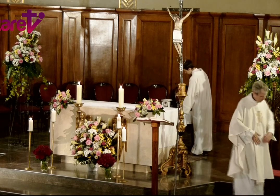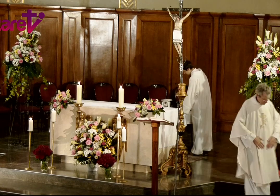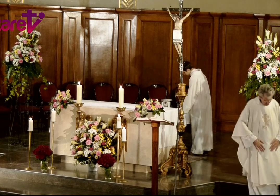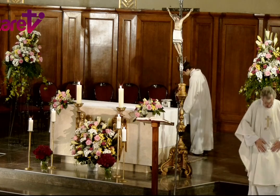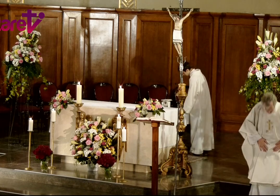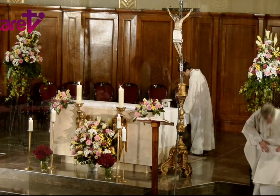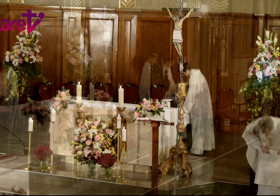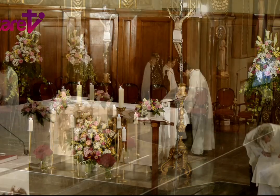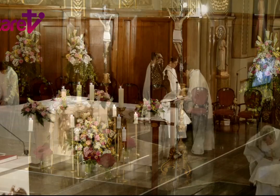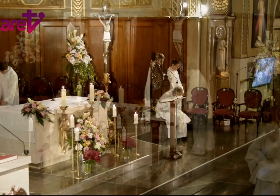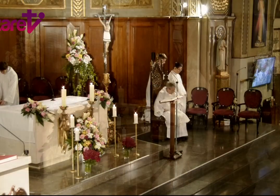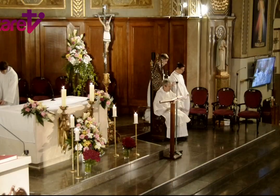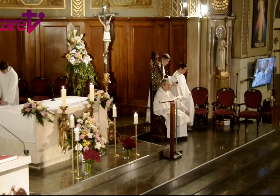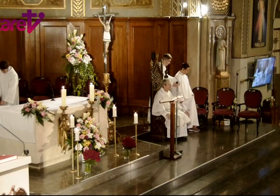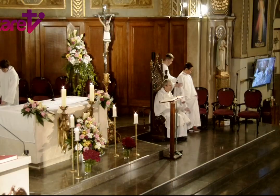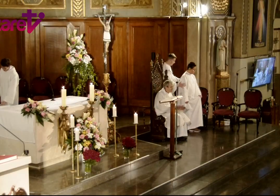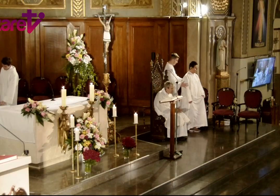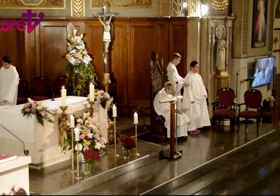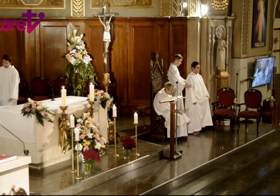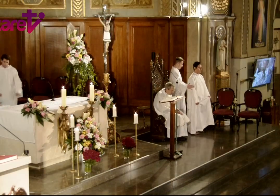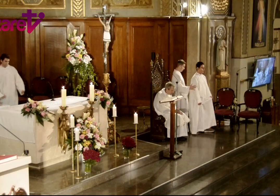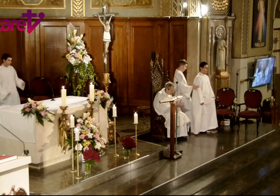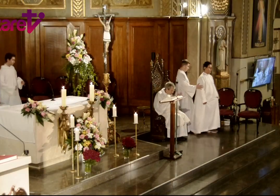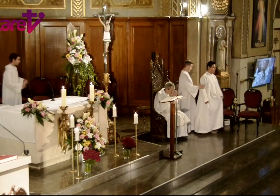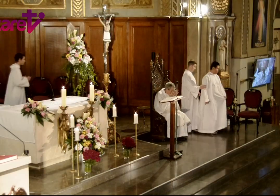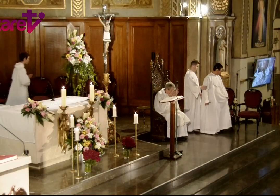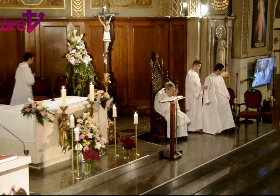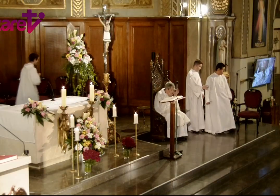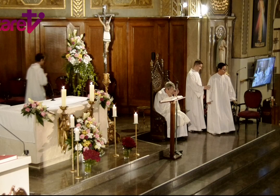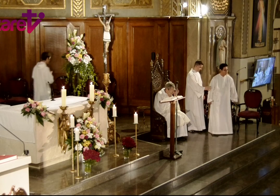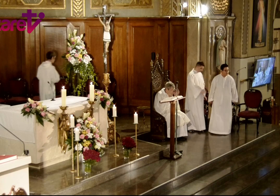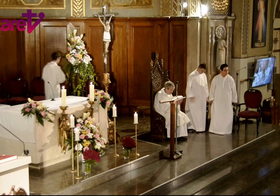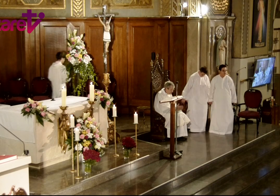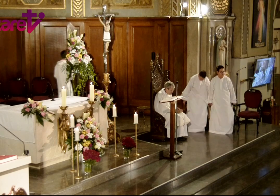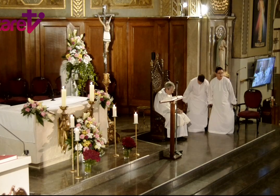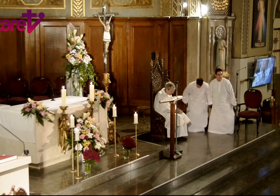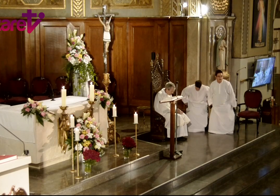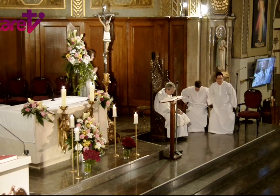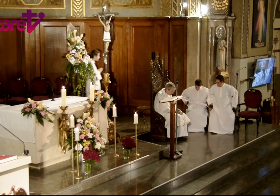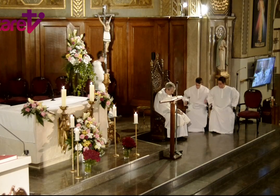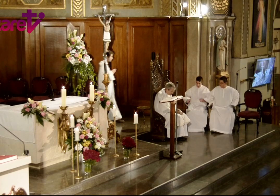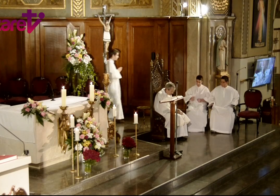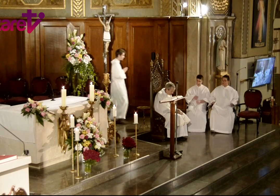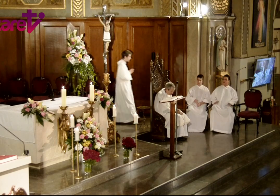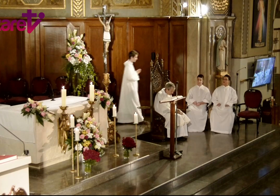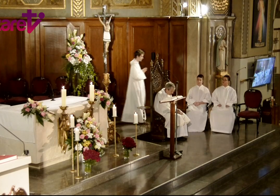abrazo y me uno del todo a ti. No permitas, Señor, que jamás me aparte de ti. Amén.